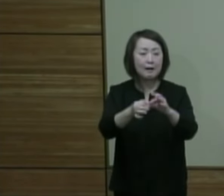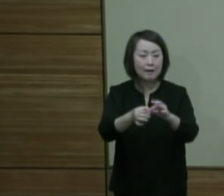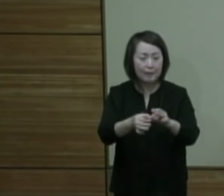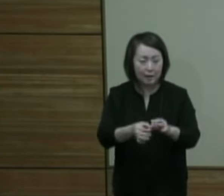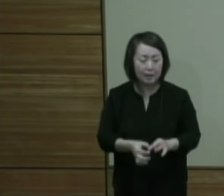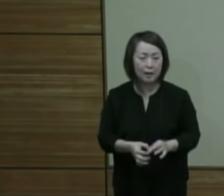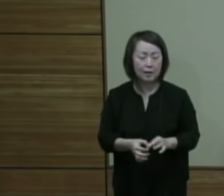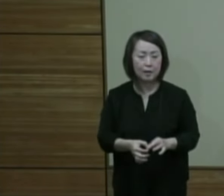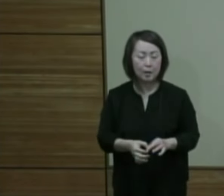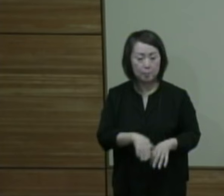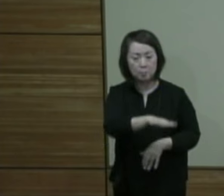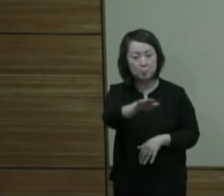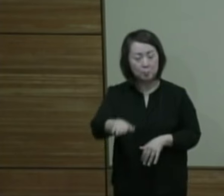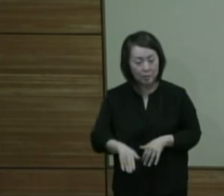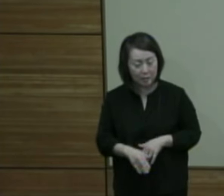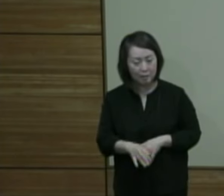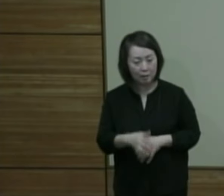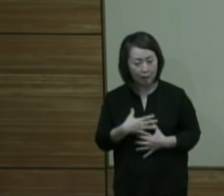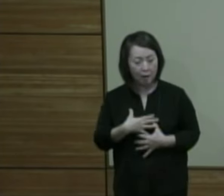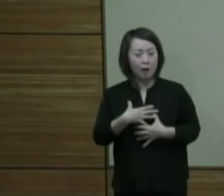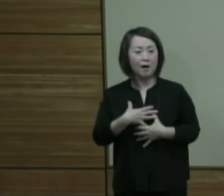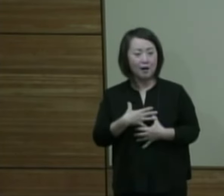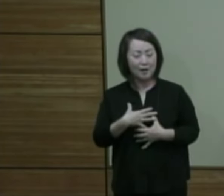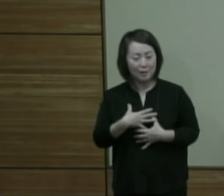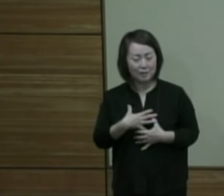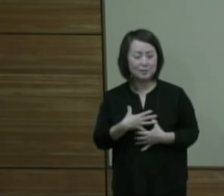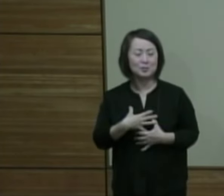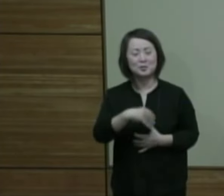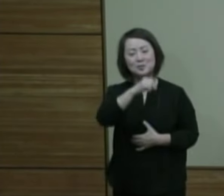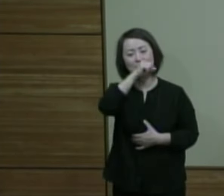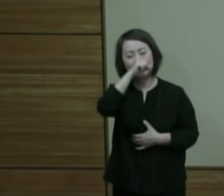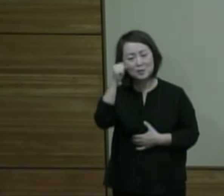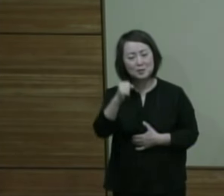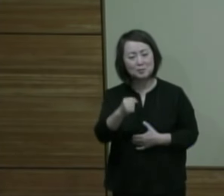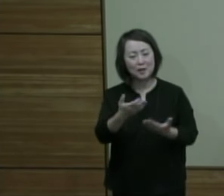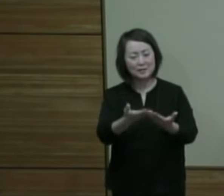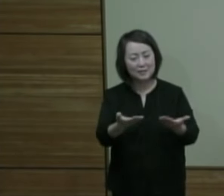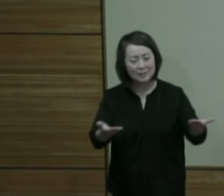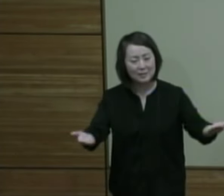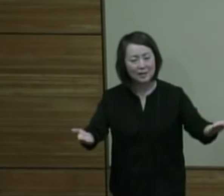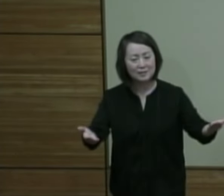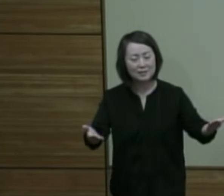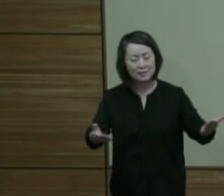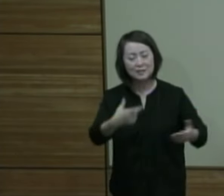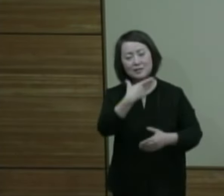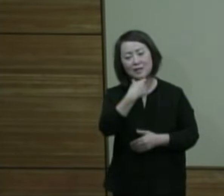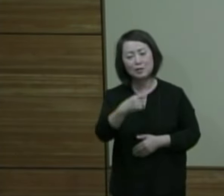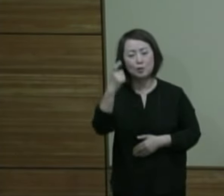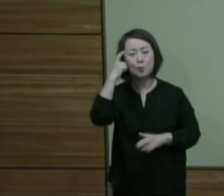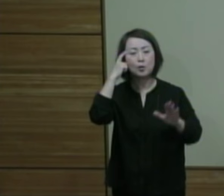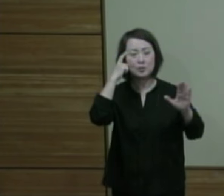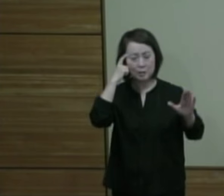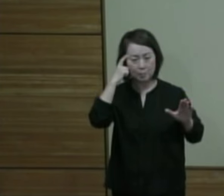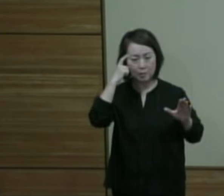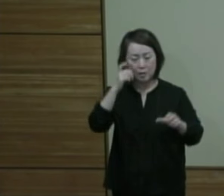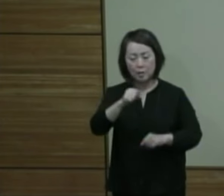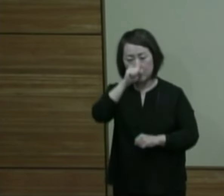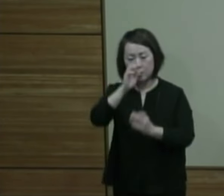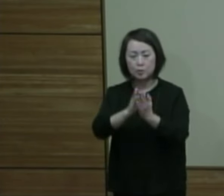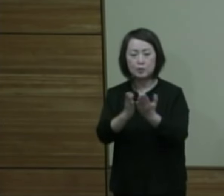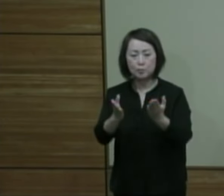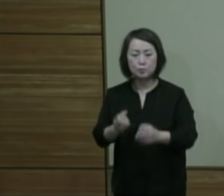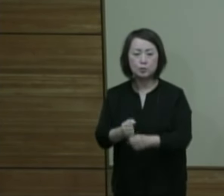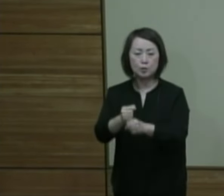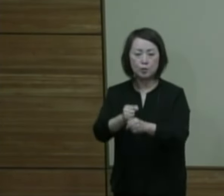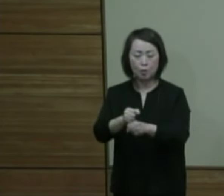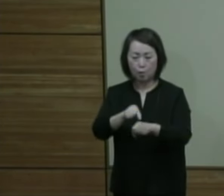ね、あっと驚くような素晴らしい展示にしていきたいということで、吉本総合プロデューサーと永瀬会